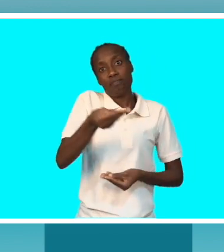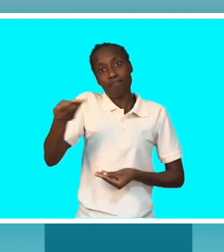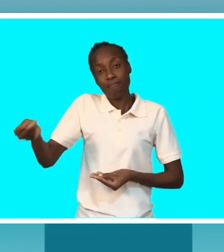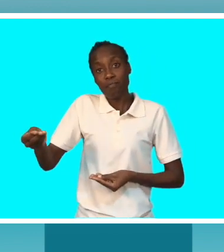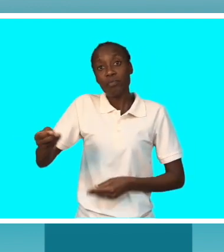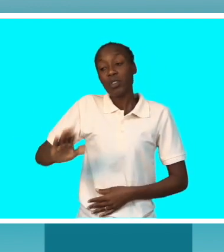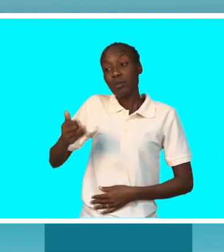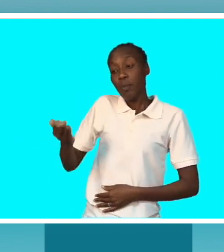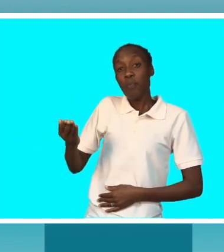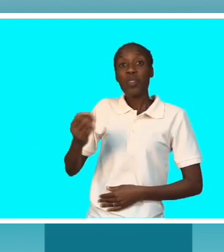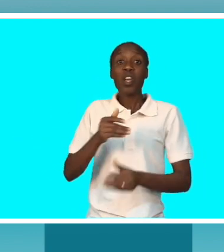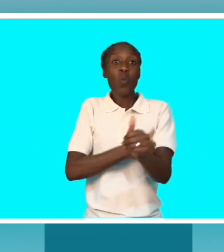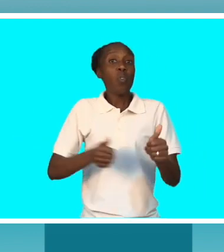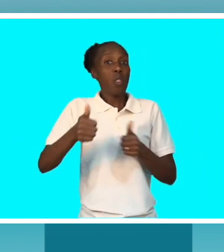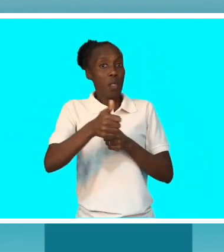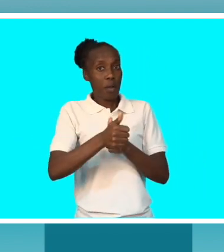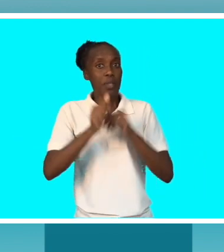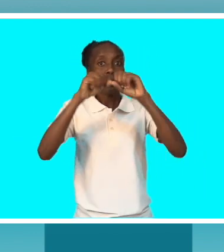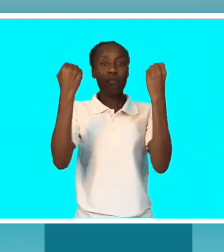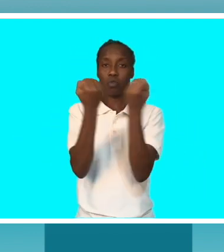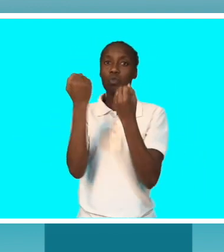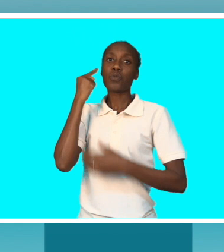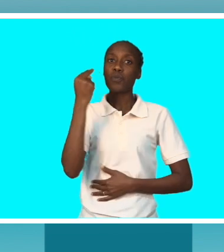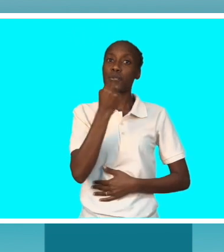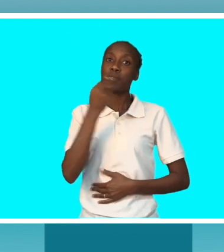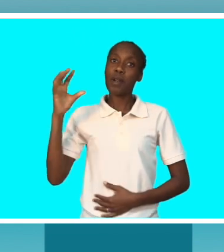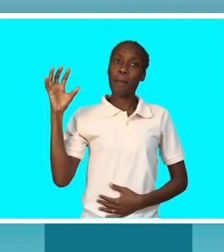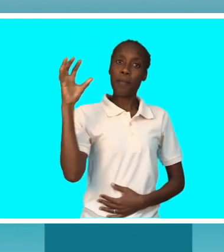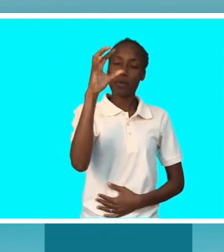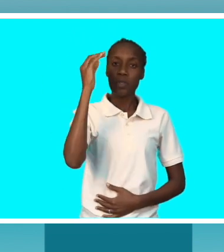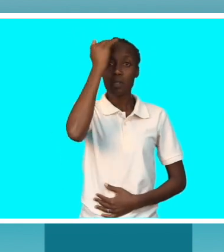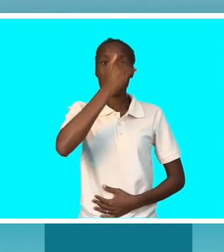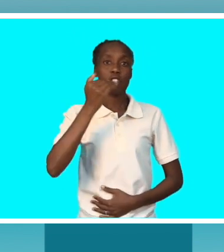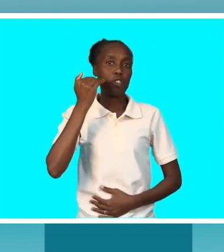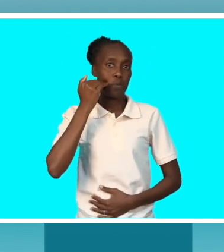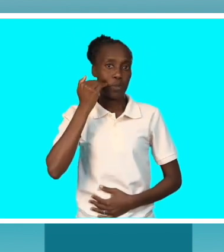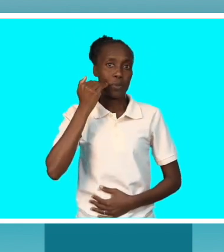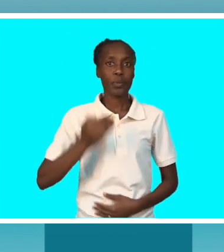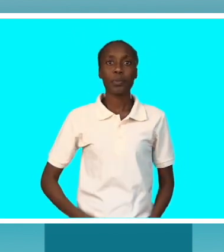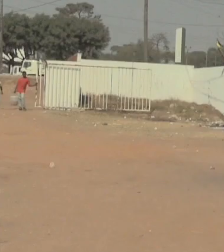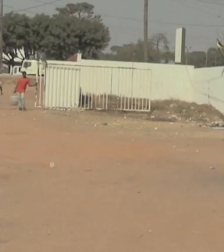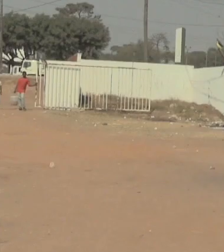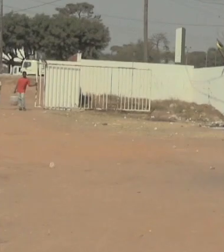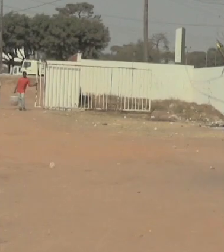na mendicidade com o seu delegado da Azumo a nível da província de